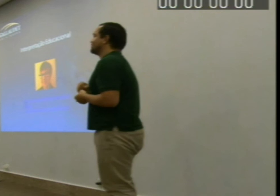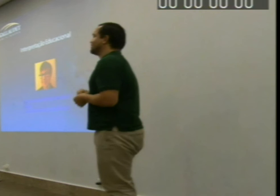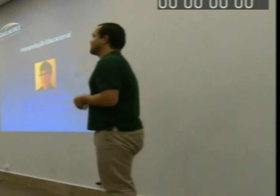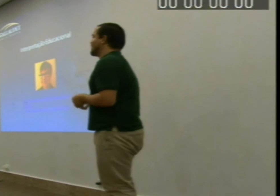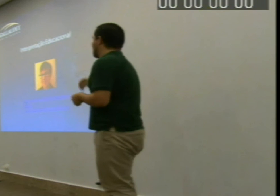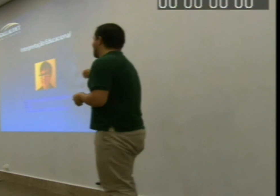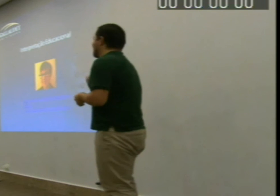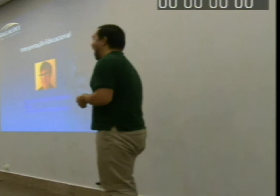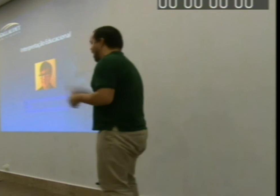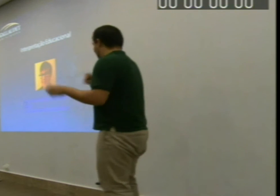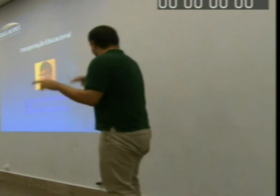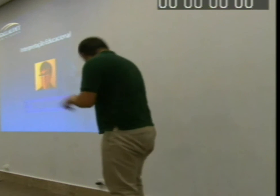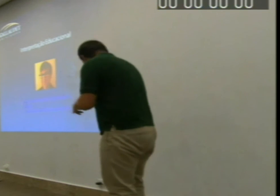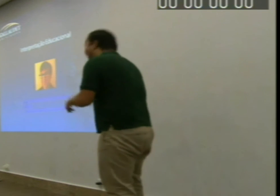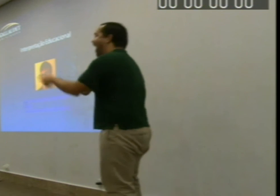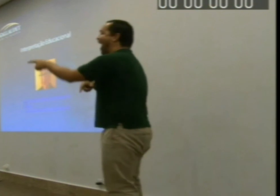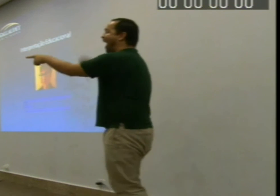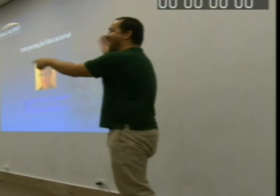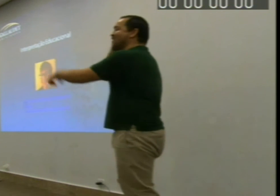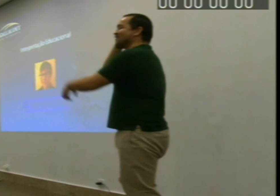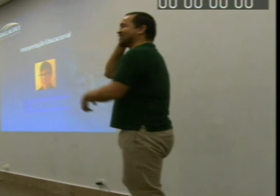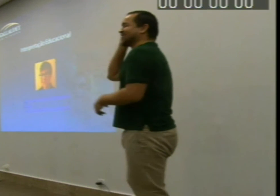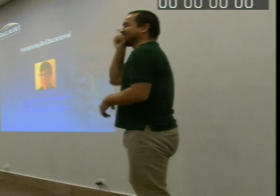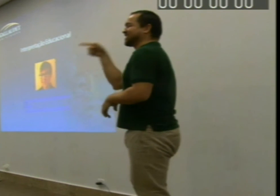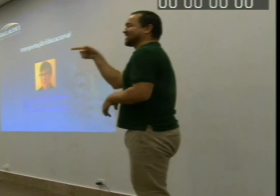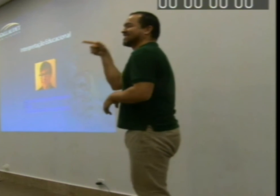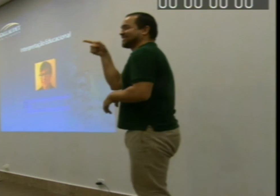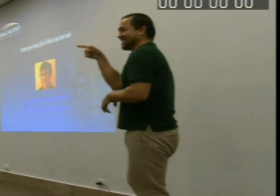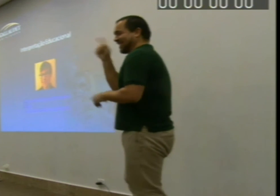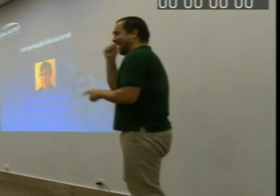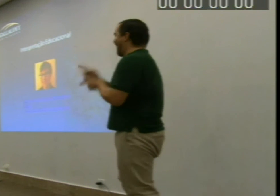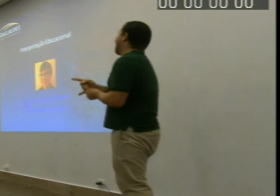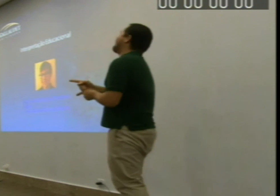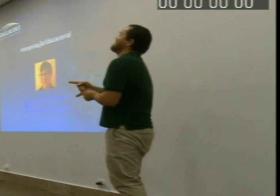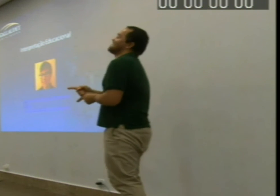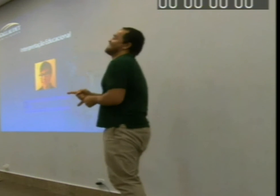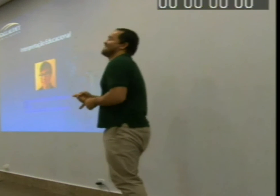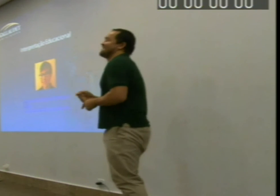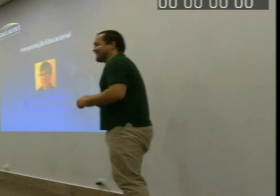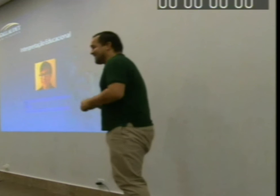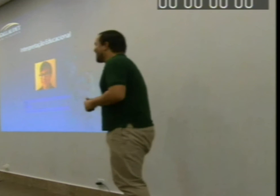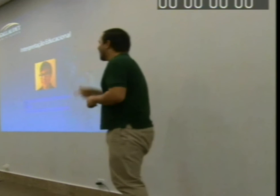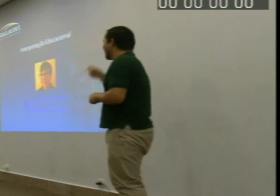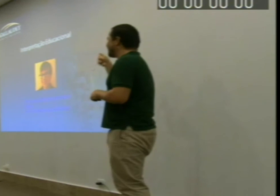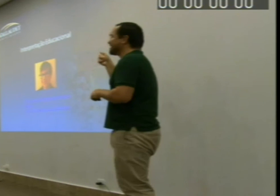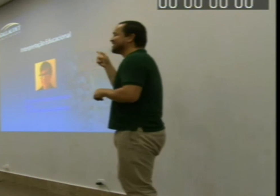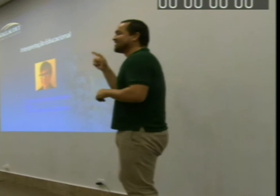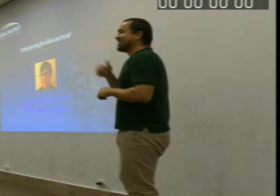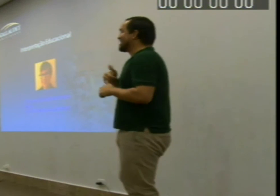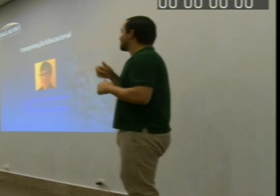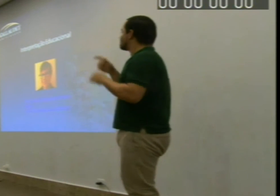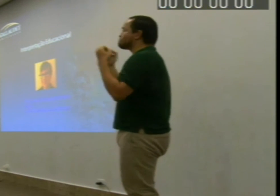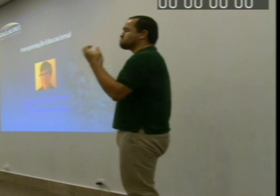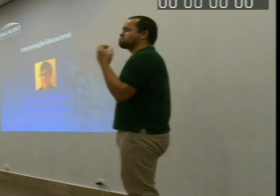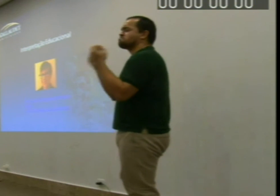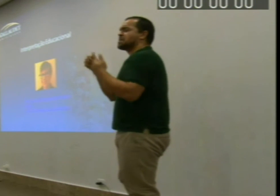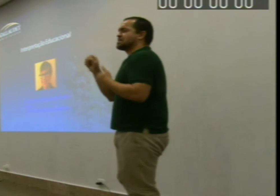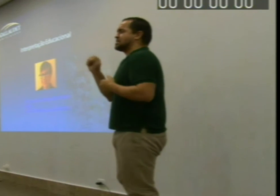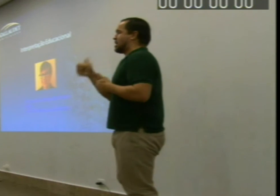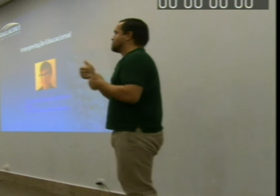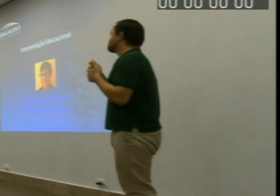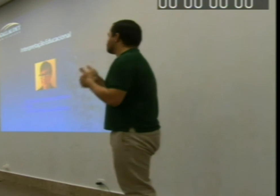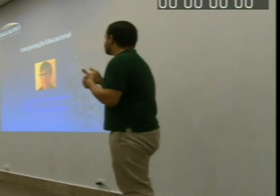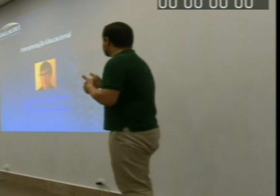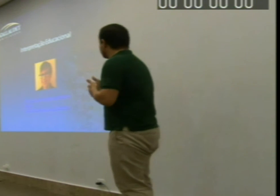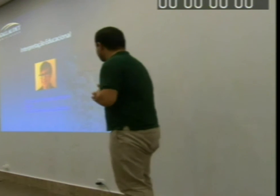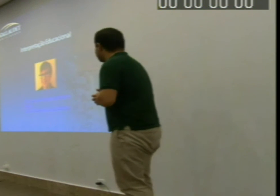eu cutuquei deixei um um um um objeto cair de proposta Então ela olhou rapidamente